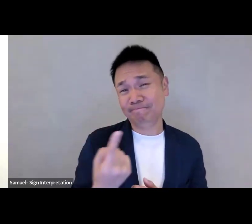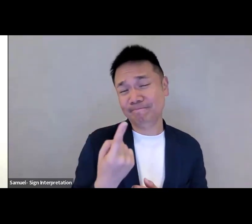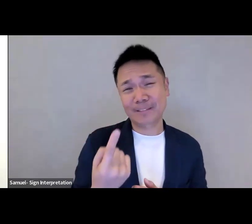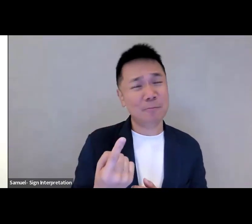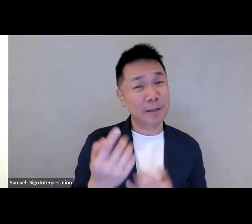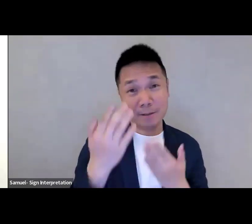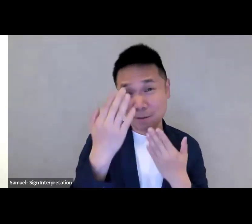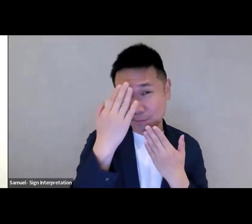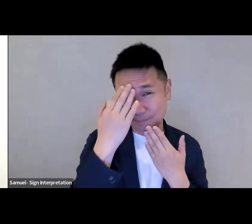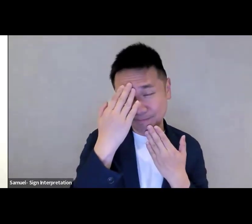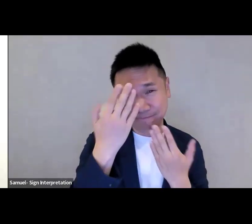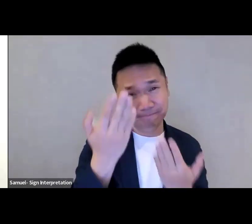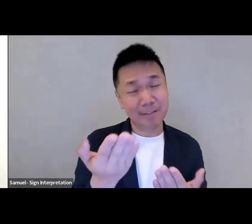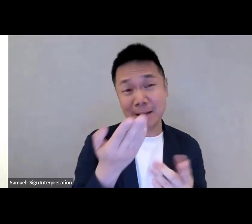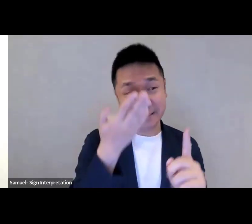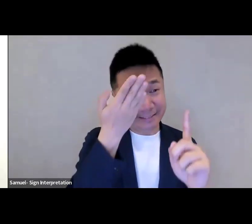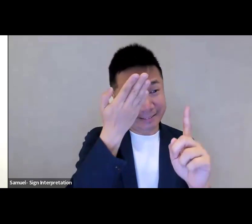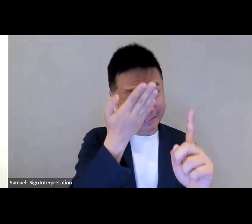好。